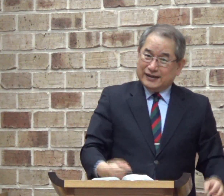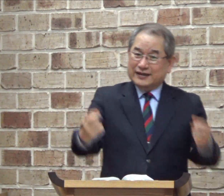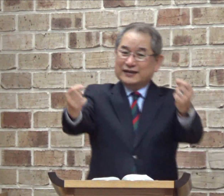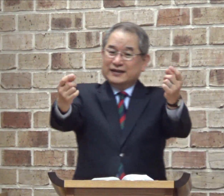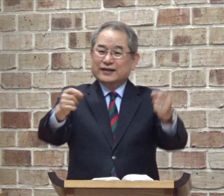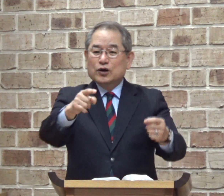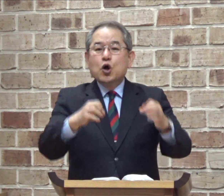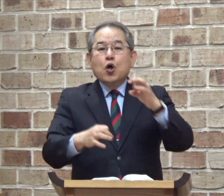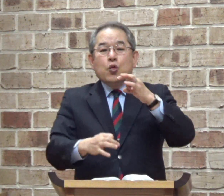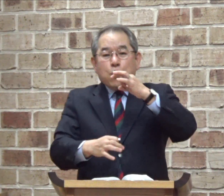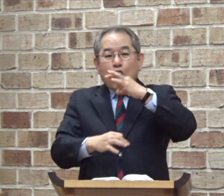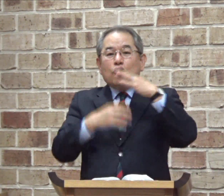오늘부터